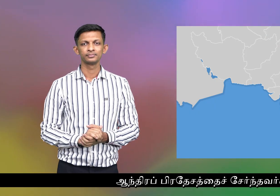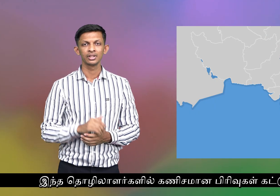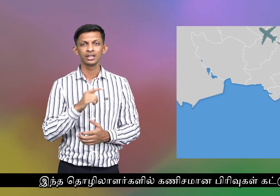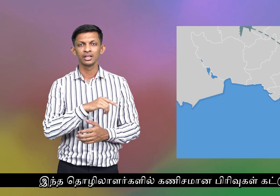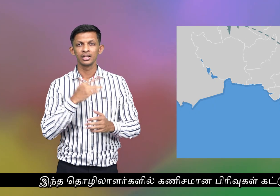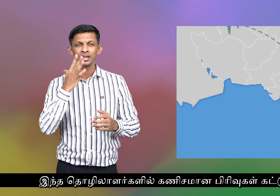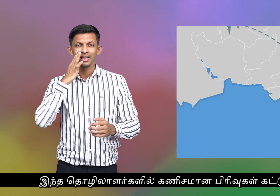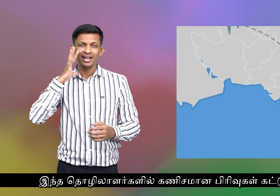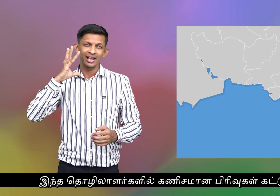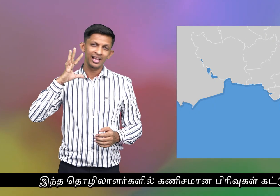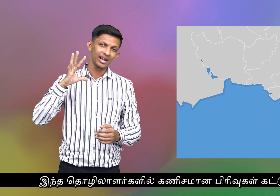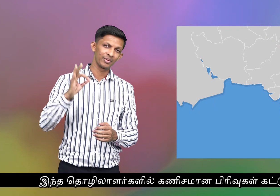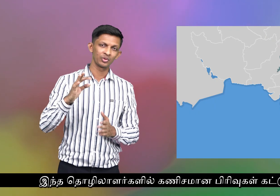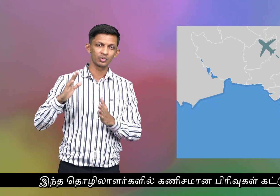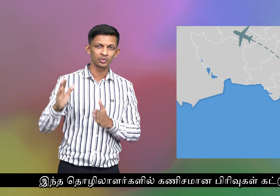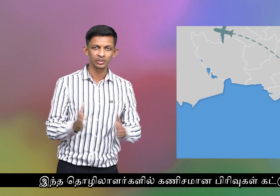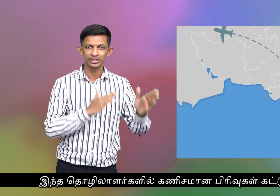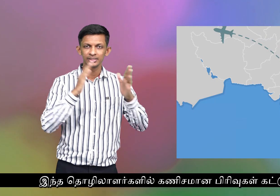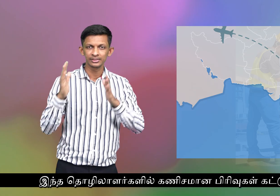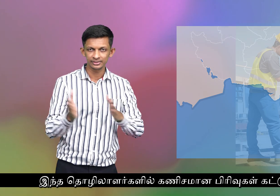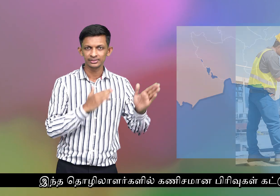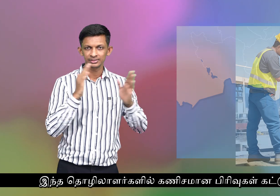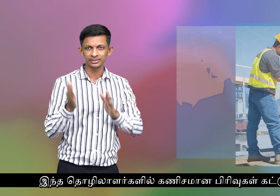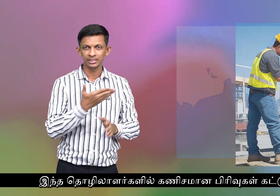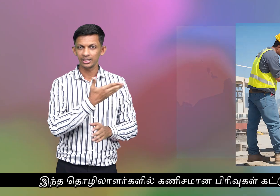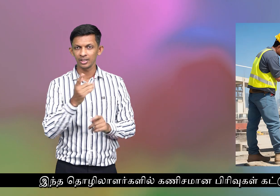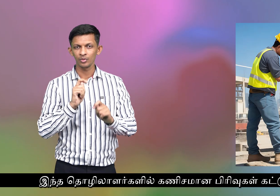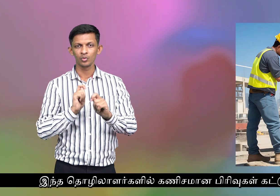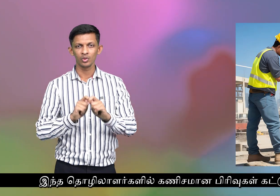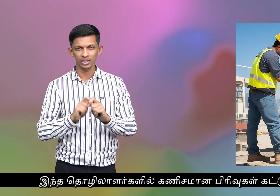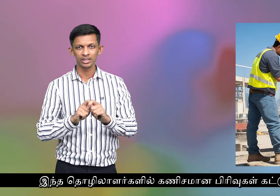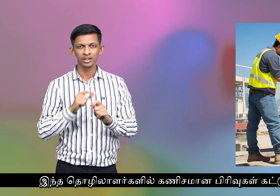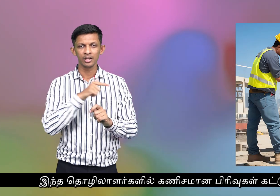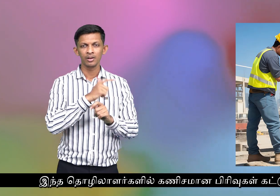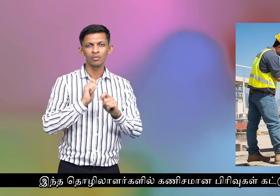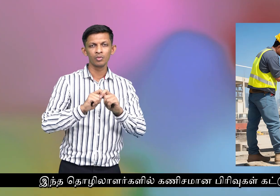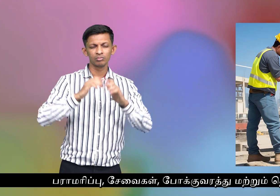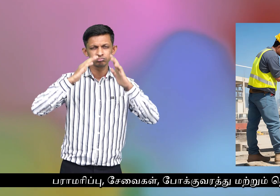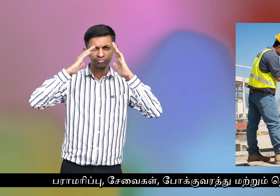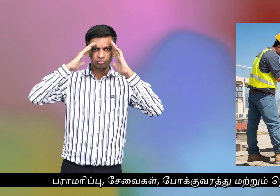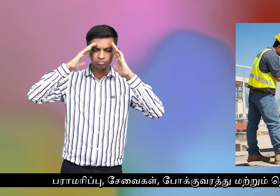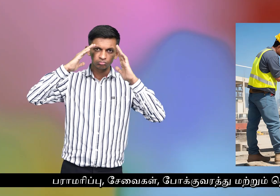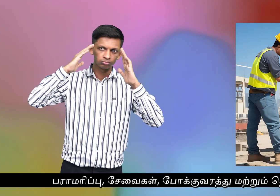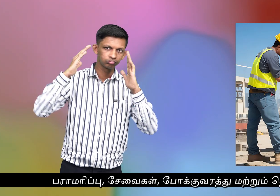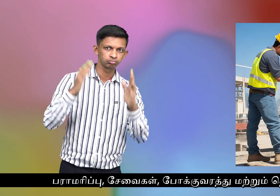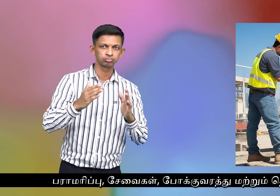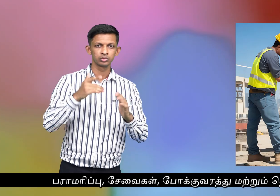இந்த தொழிலாளர்களில் கணிசமான பிரிவுகள் கட்டுமான திட்டங்கள், பராமரிப்பு,